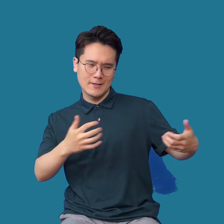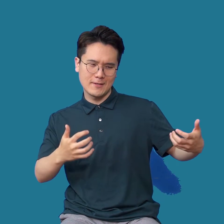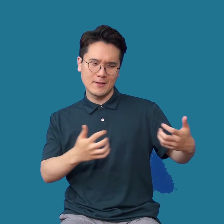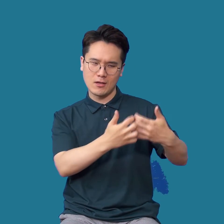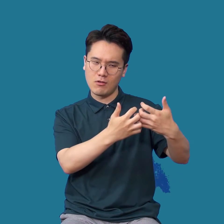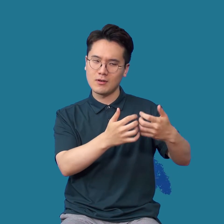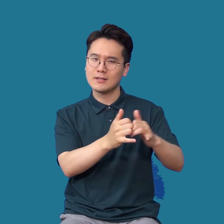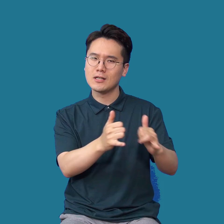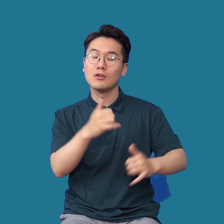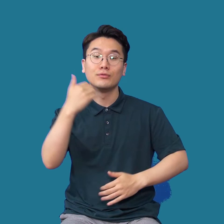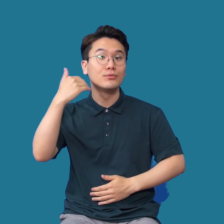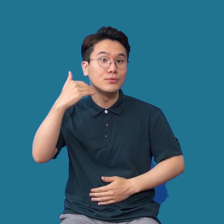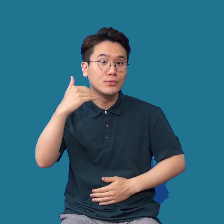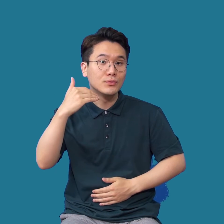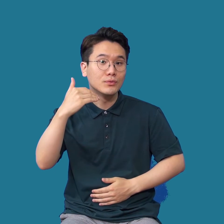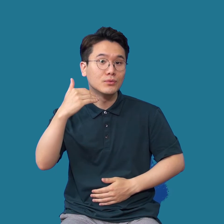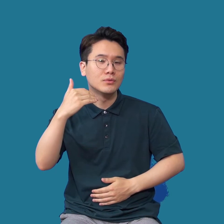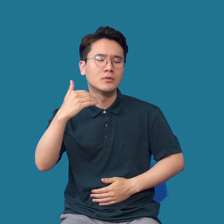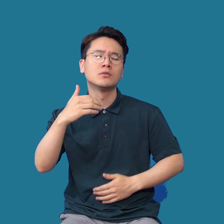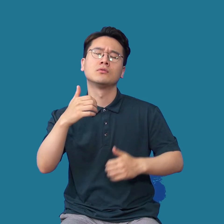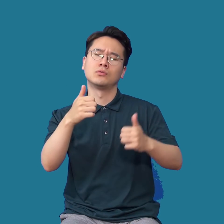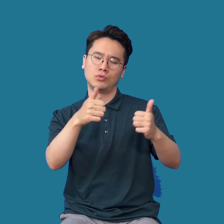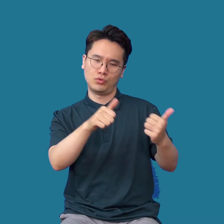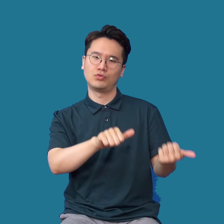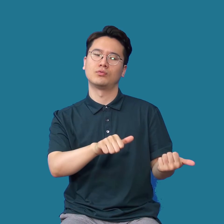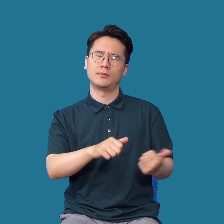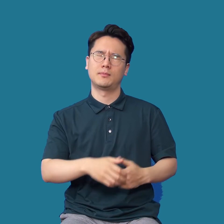최고의 대적자가 바로 죽음입니다.